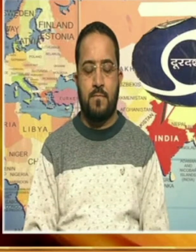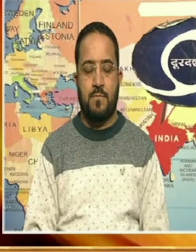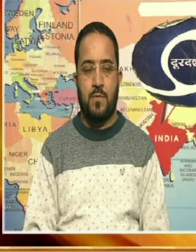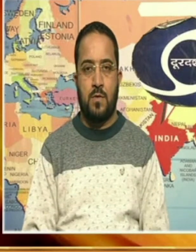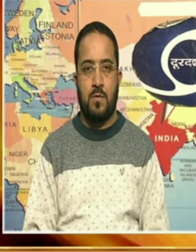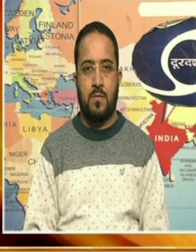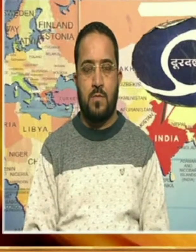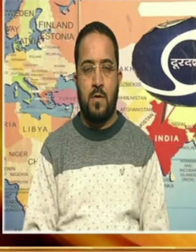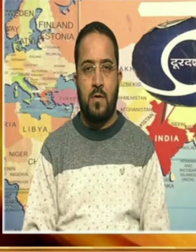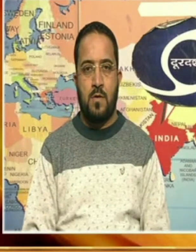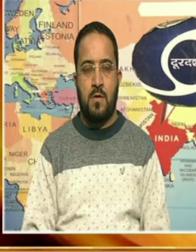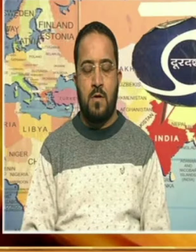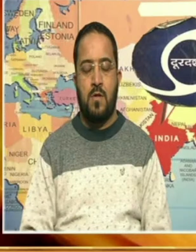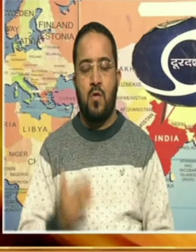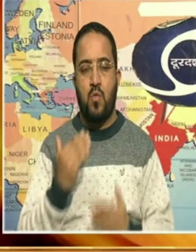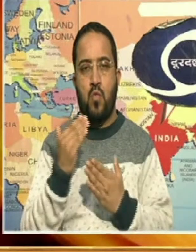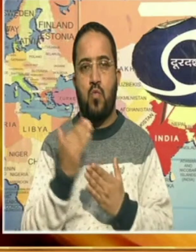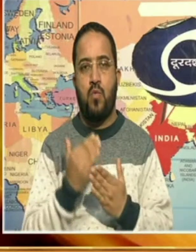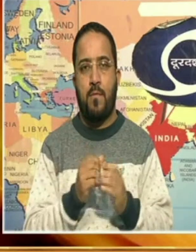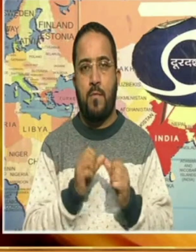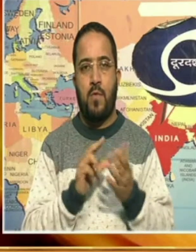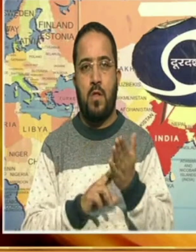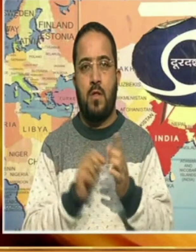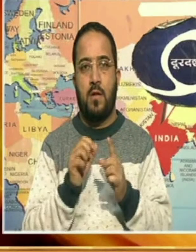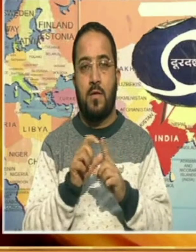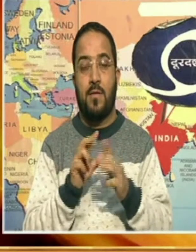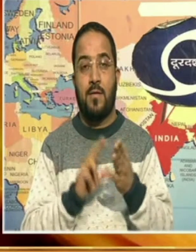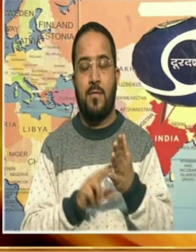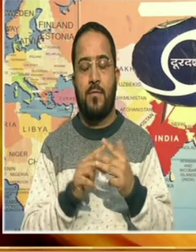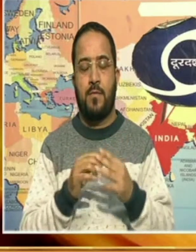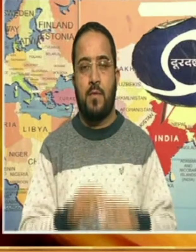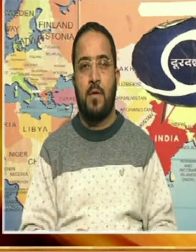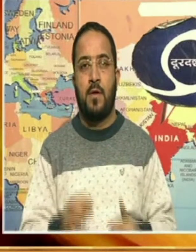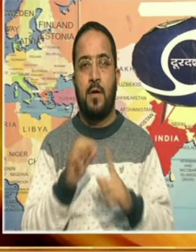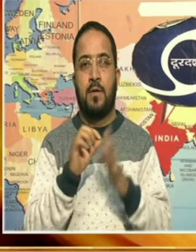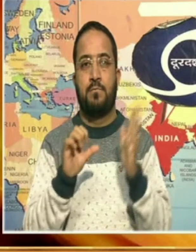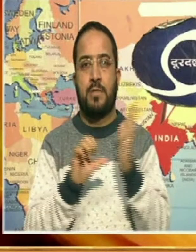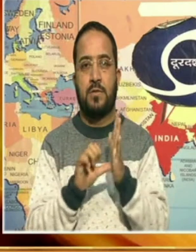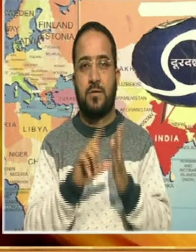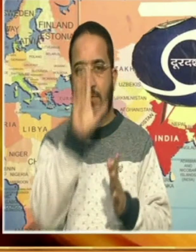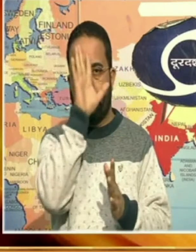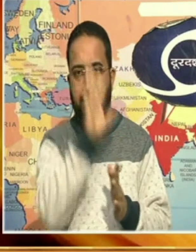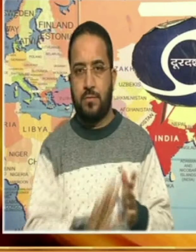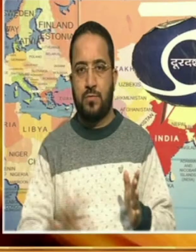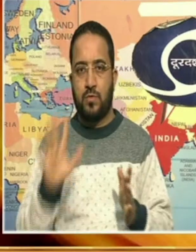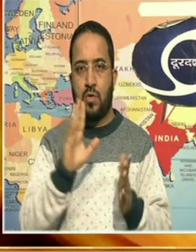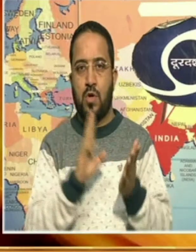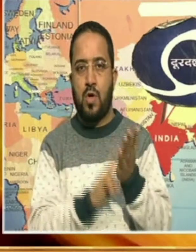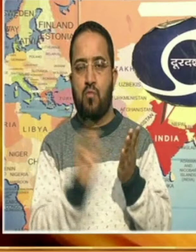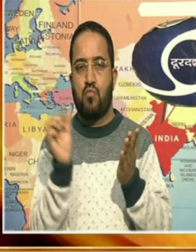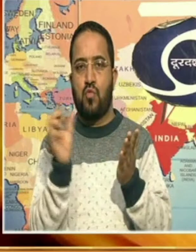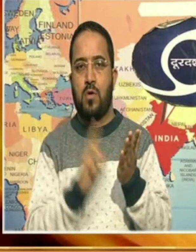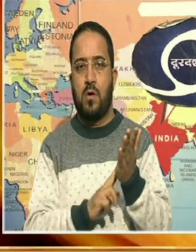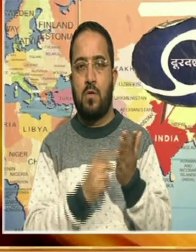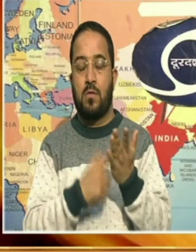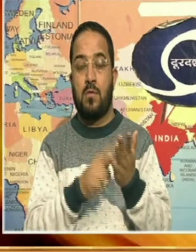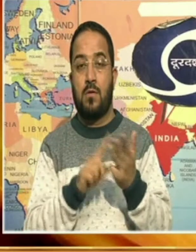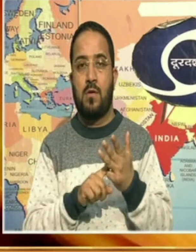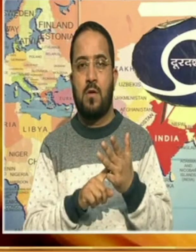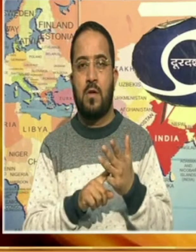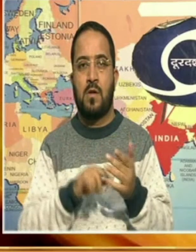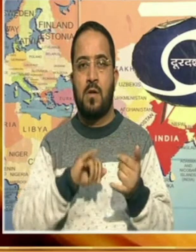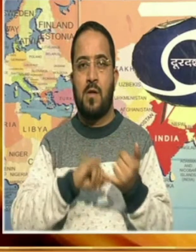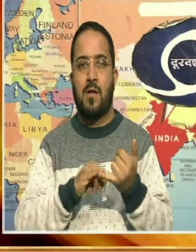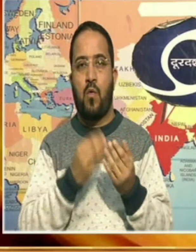یہ خصوصی بلٹن صدر جمہوریہ درپتی مورمونے ایسی